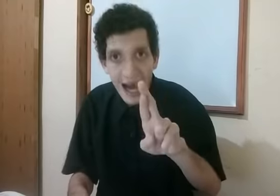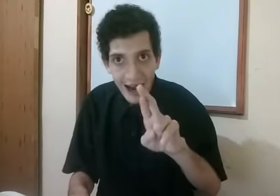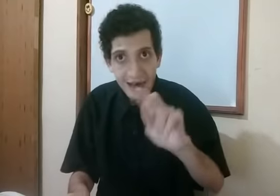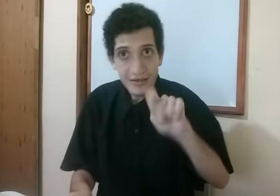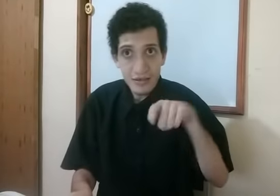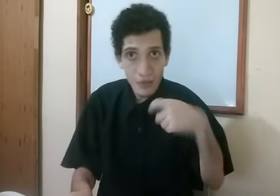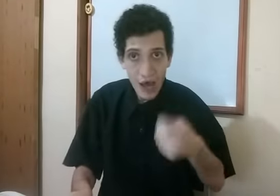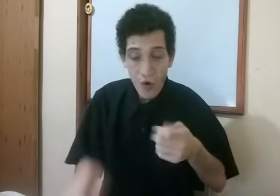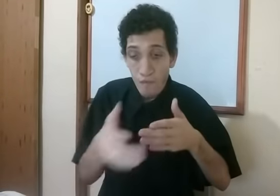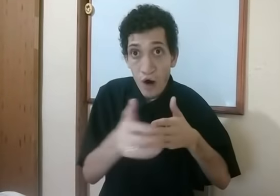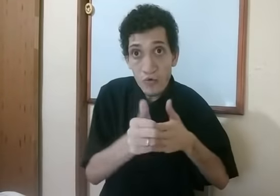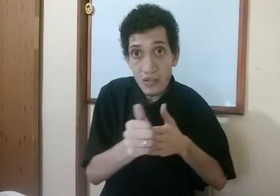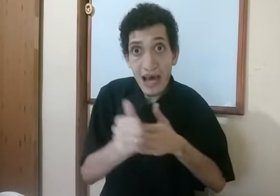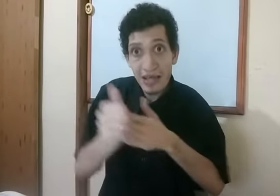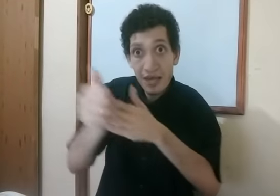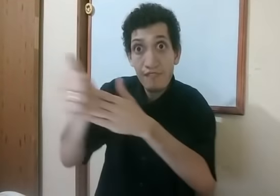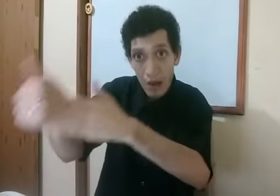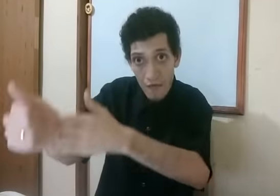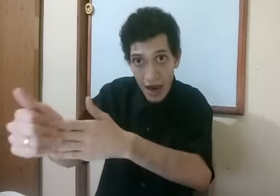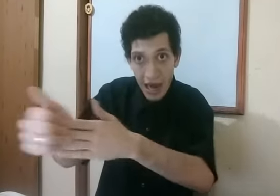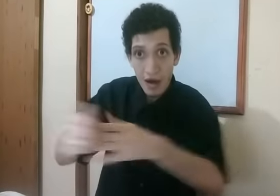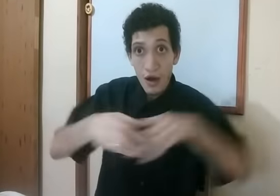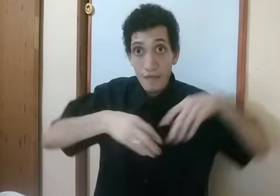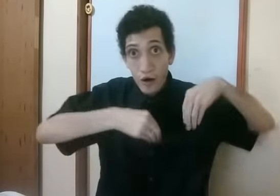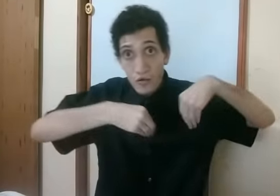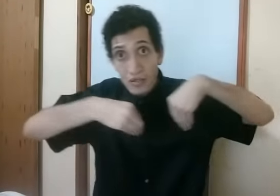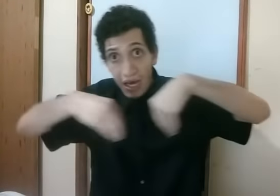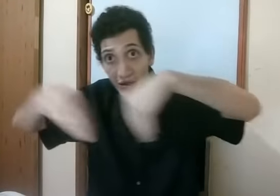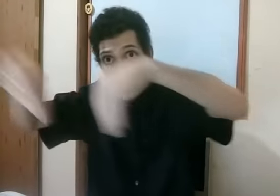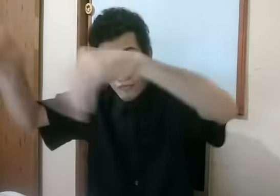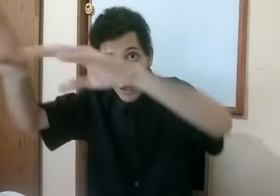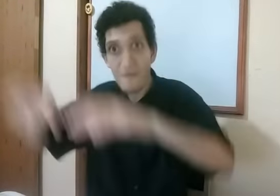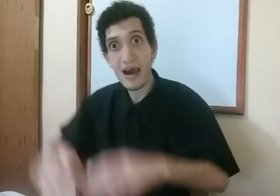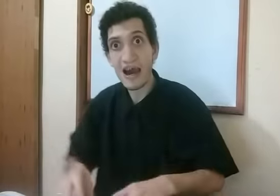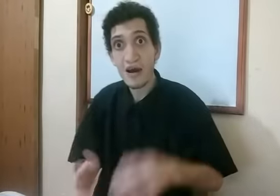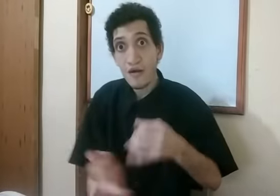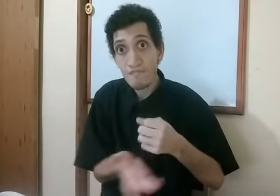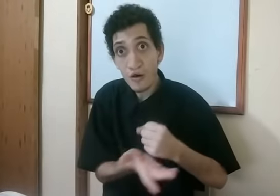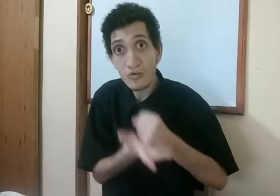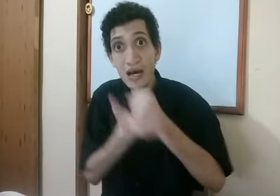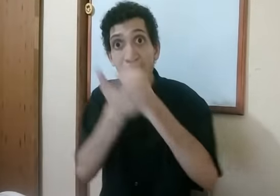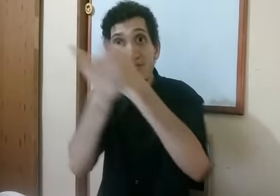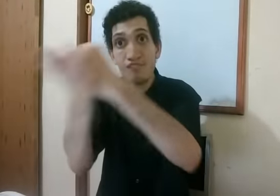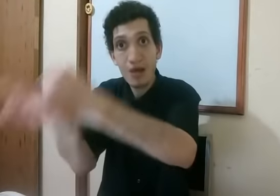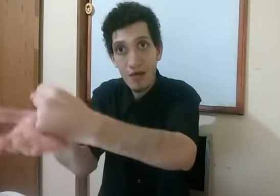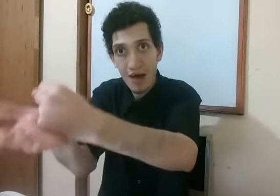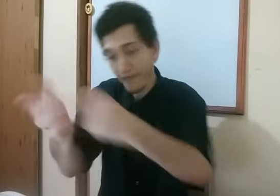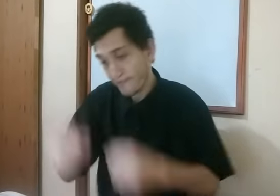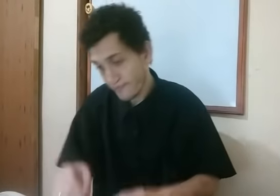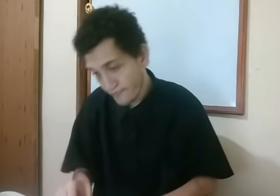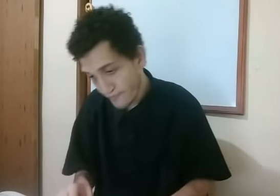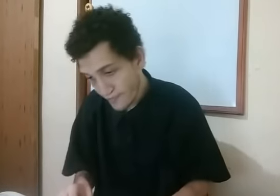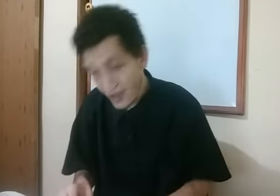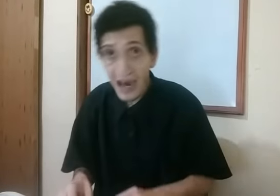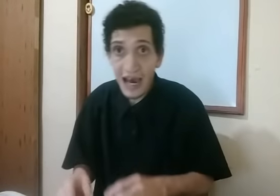Levar. Sinal, posso usar isso para levar, posso usar isso para levar, posso usar isso para levar.